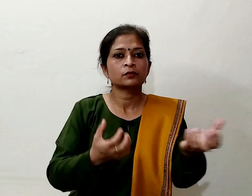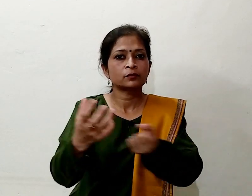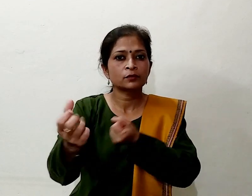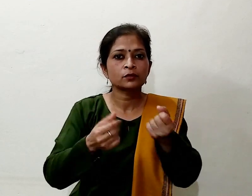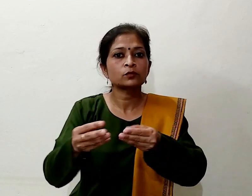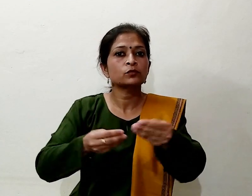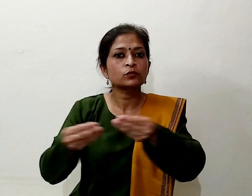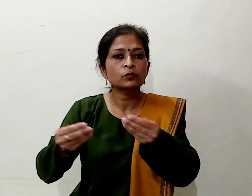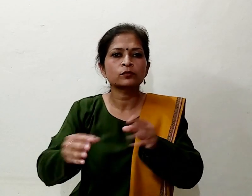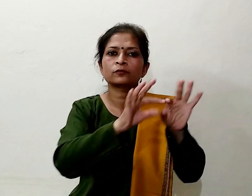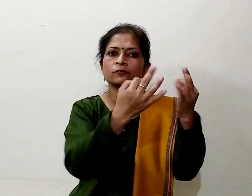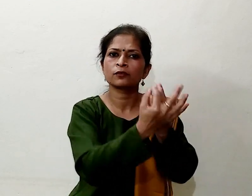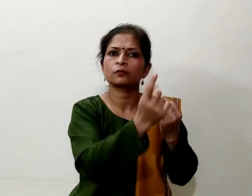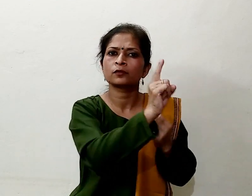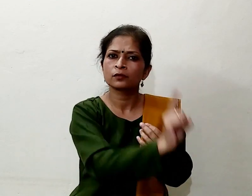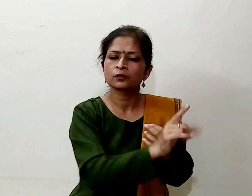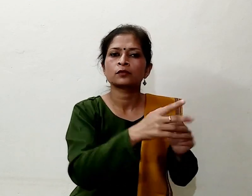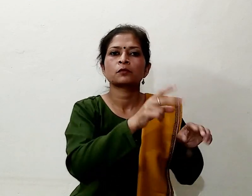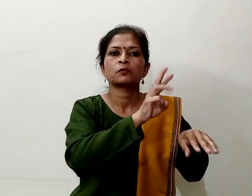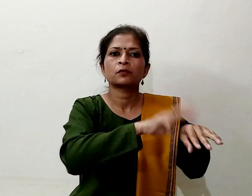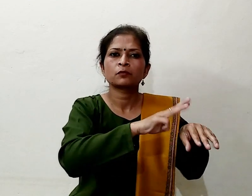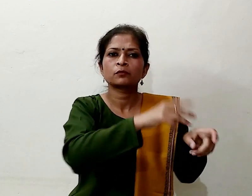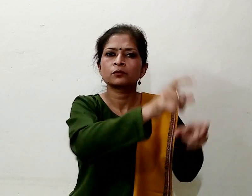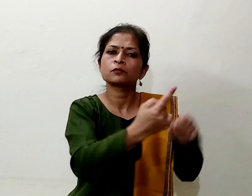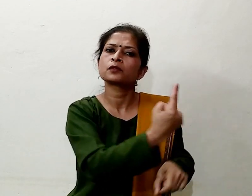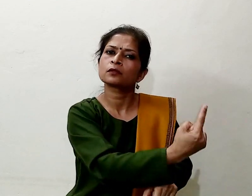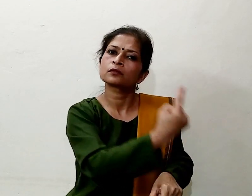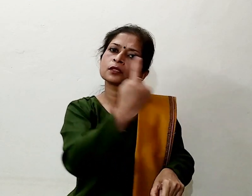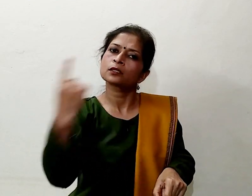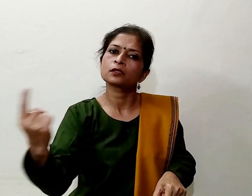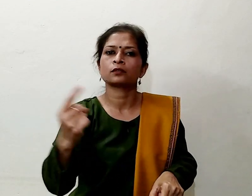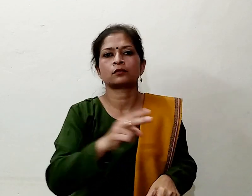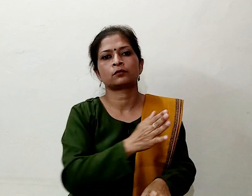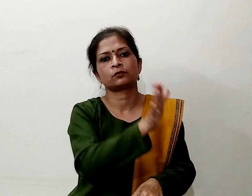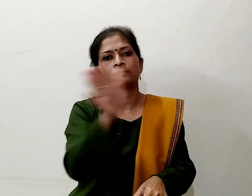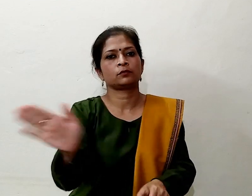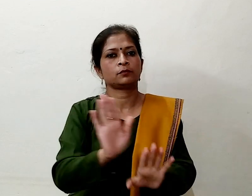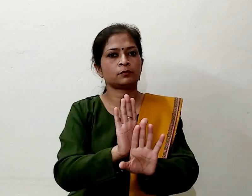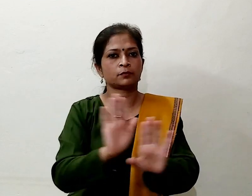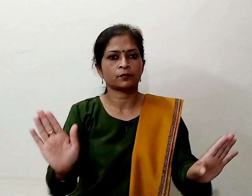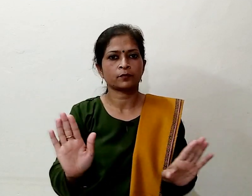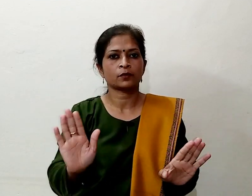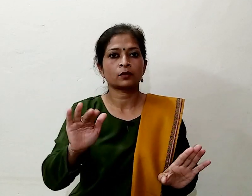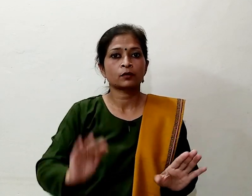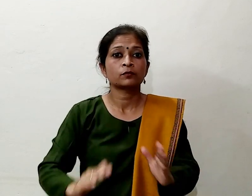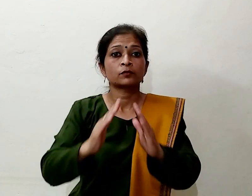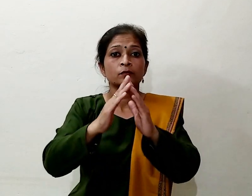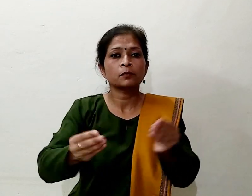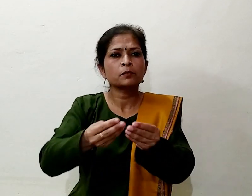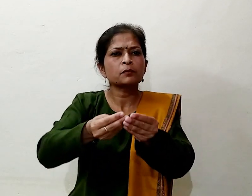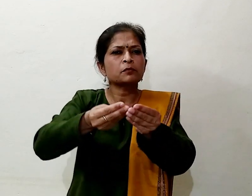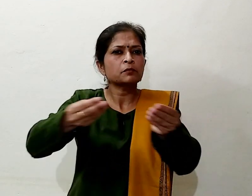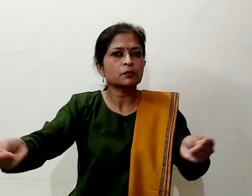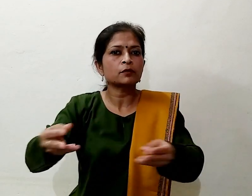एक परिवार से एक ही व्यक्ति सामान लेने के लिए जाए अपने घर की सबसे नस्दी की दुकान पर ही